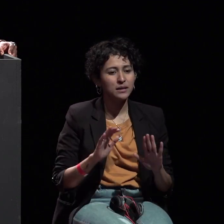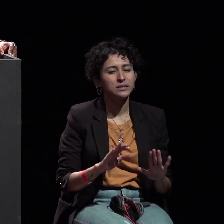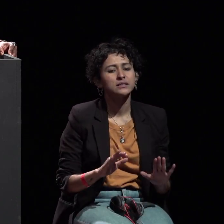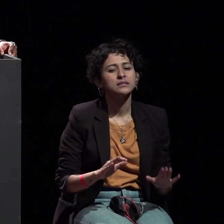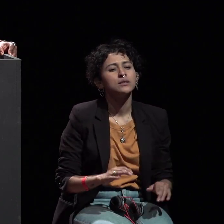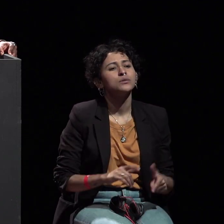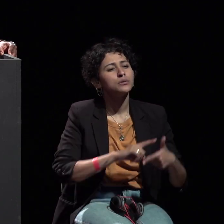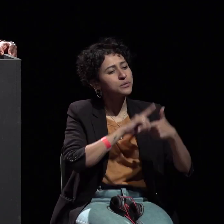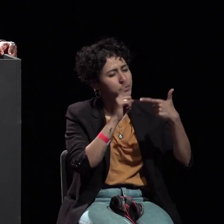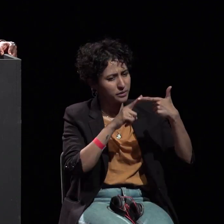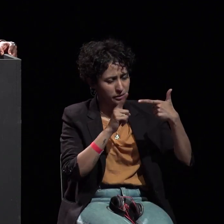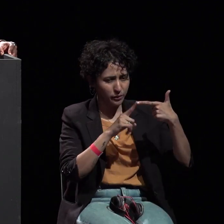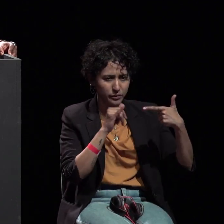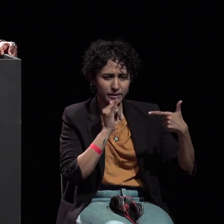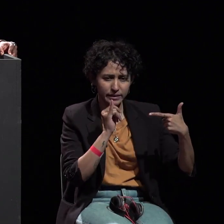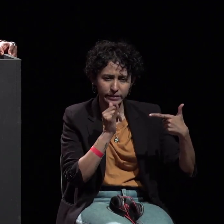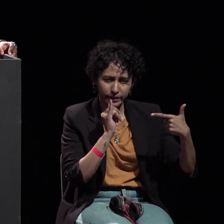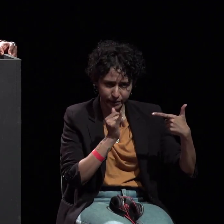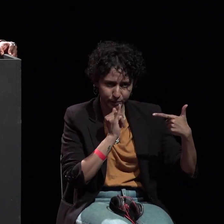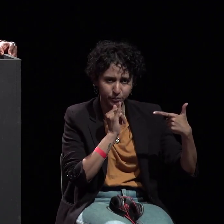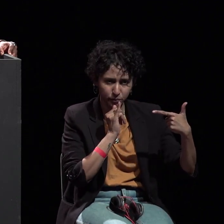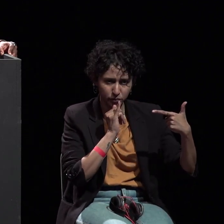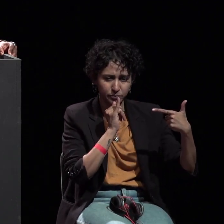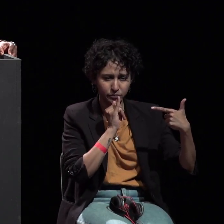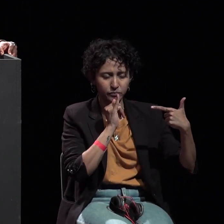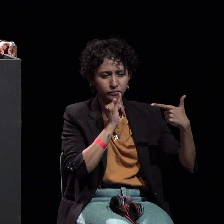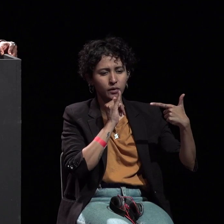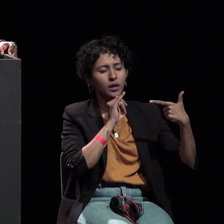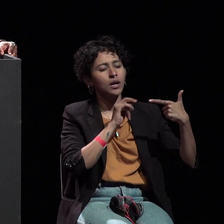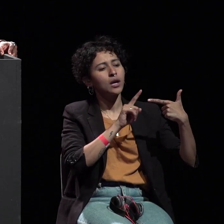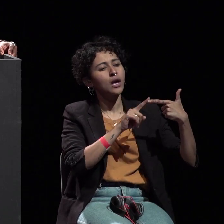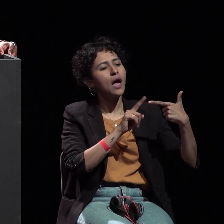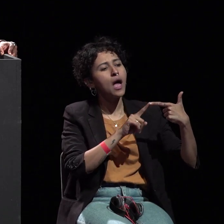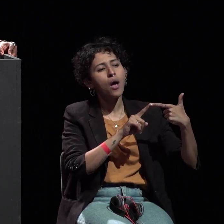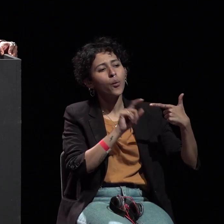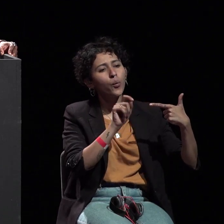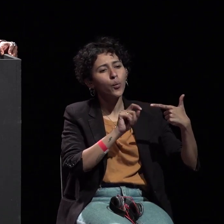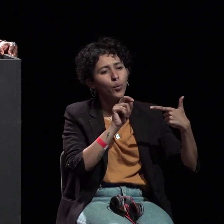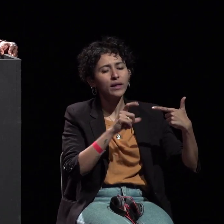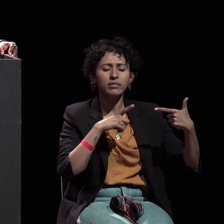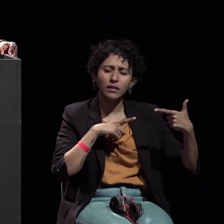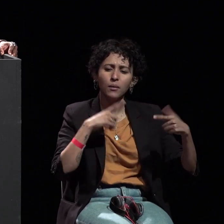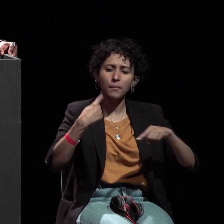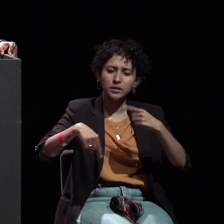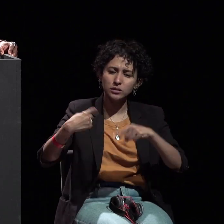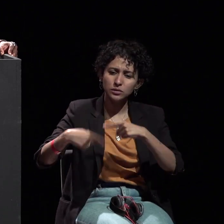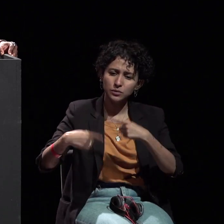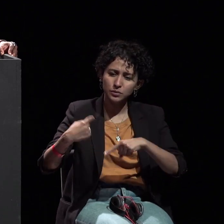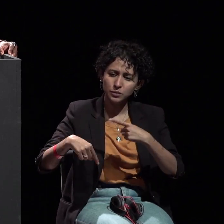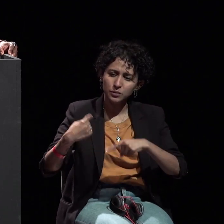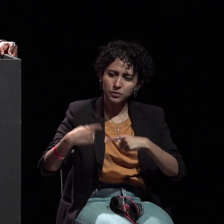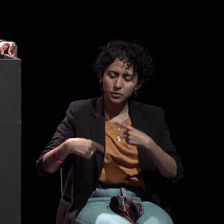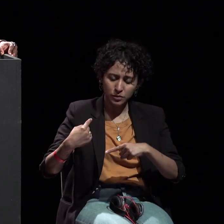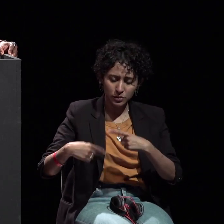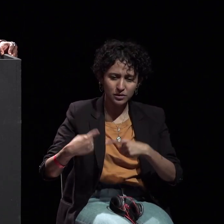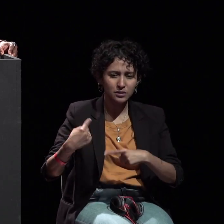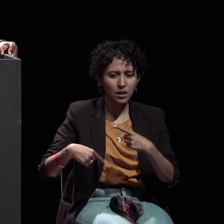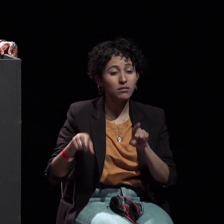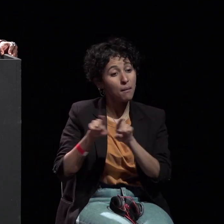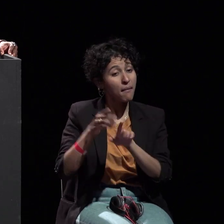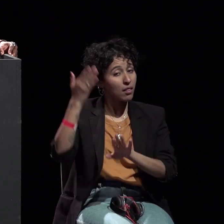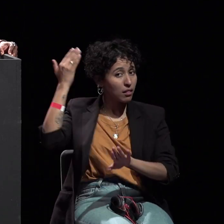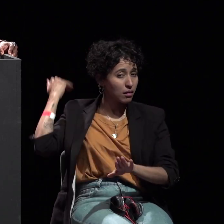sobre a colonização do olhar em relação à política, há toda uma discussão que foi ainda o período do